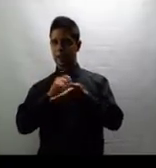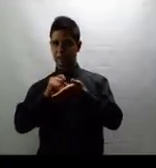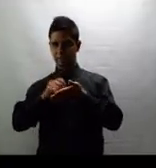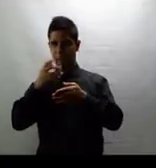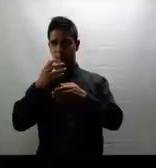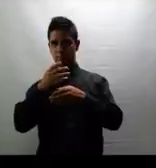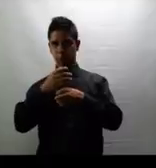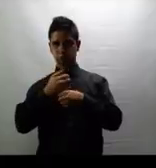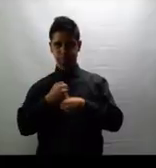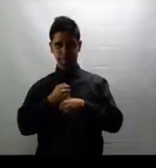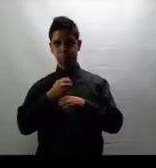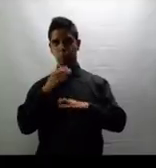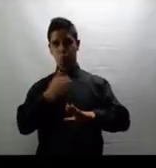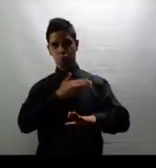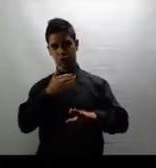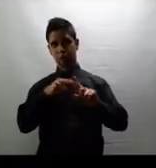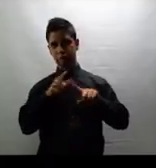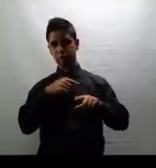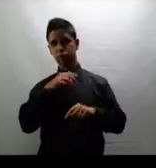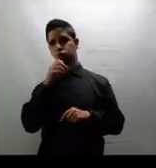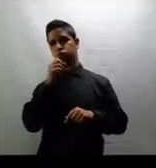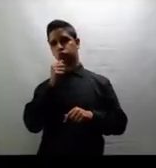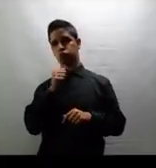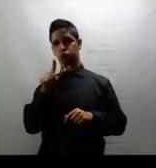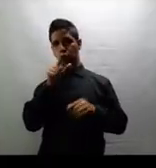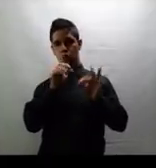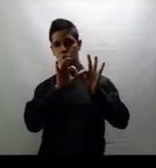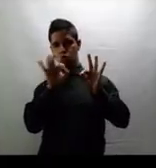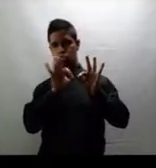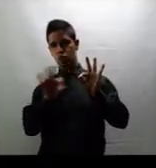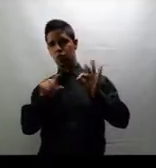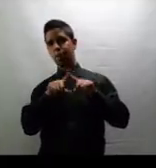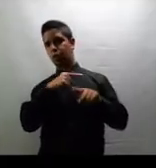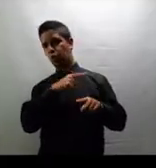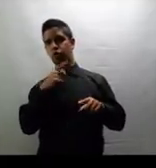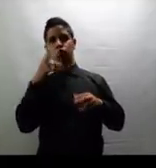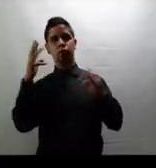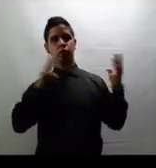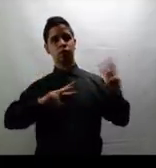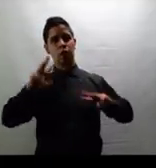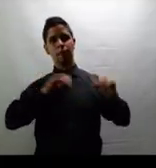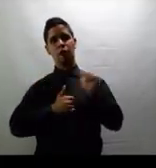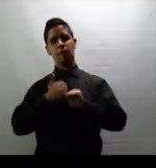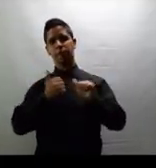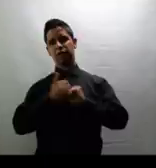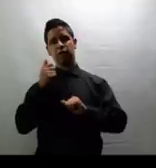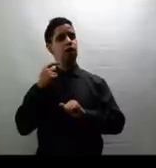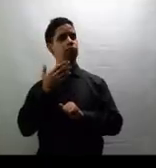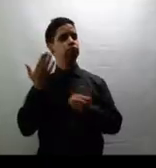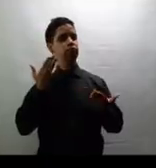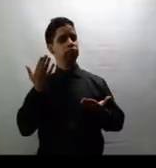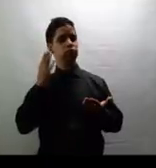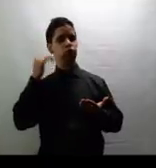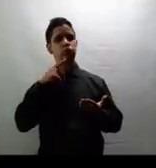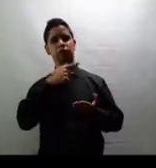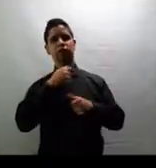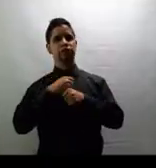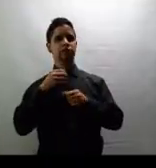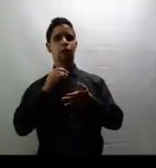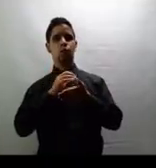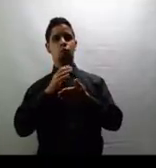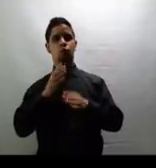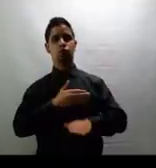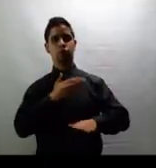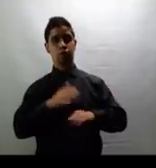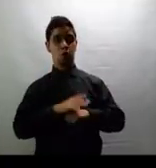por las canciones porque las preocupaciones son grandes mira medita y respira son